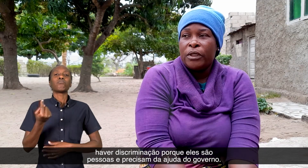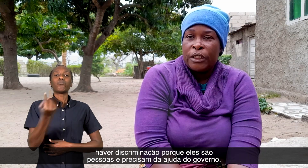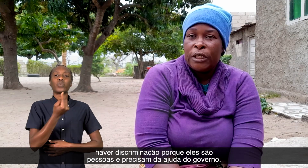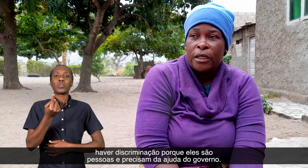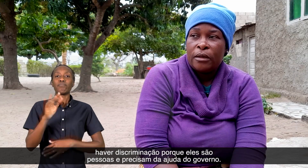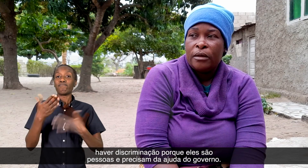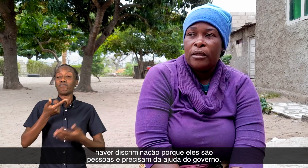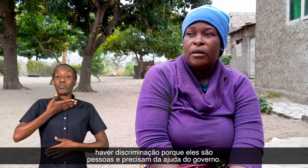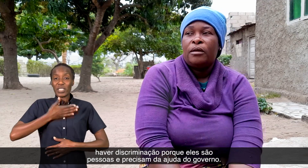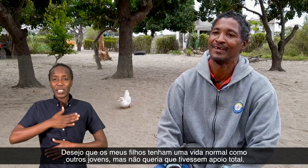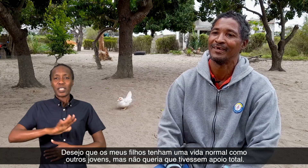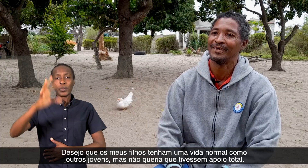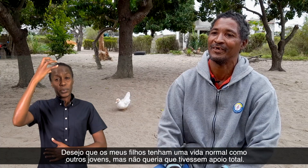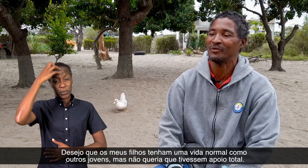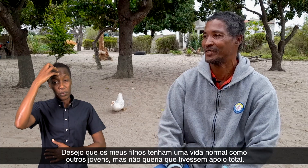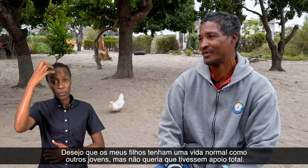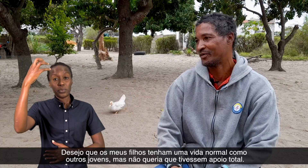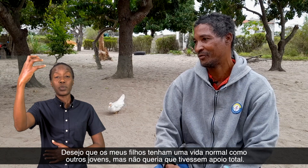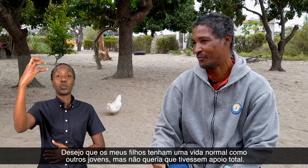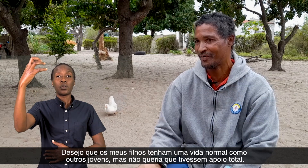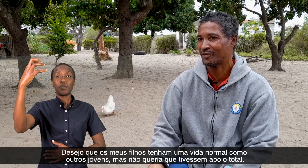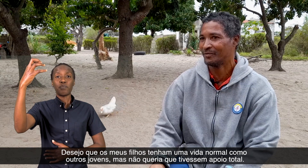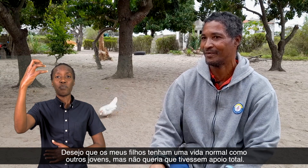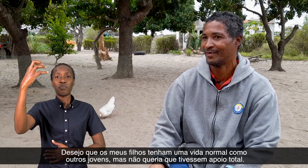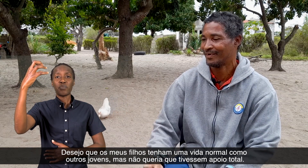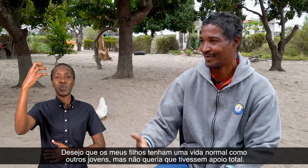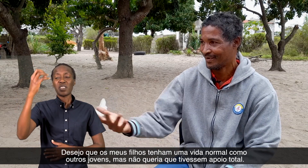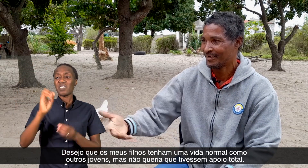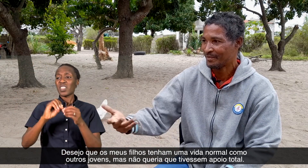ajuda do governo. Eu gostaria que o governo